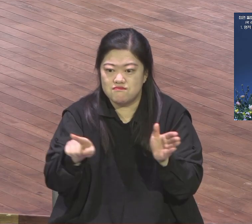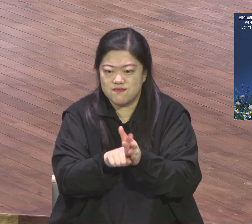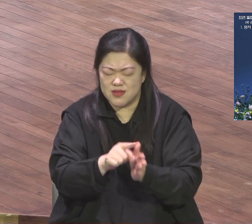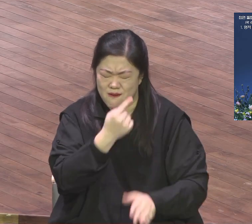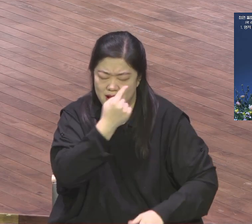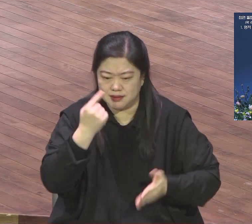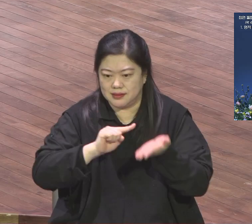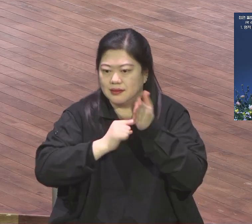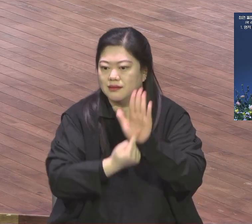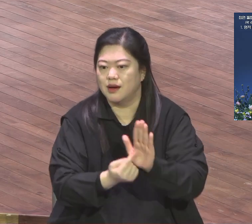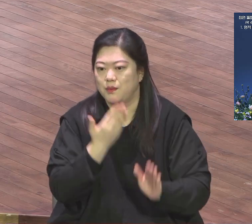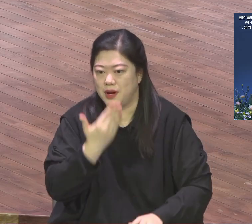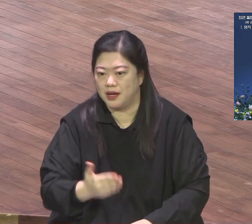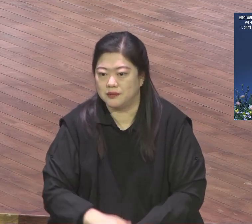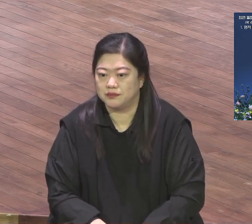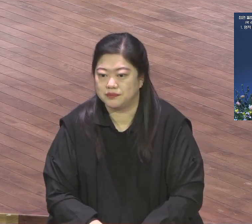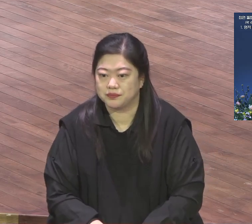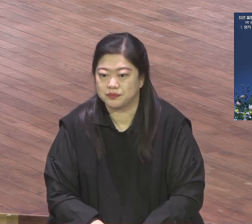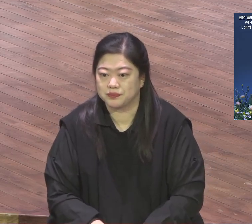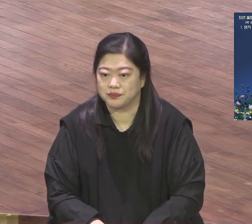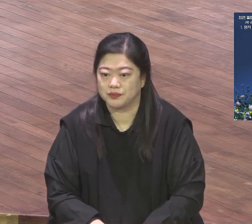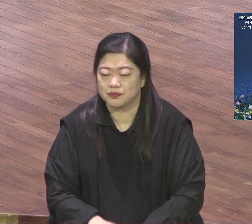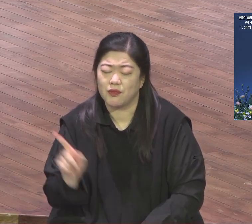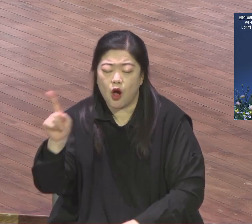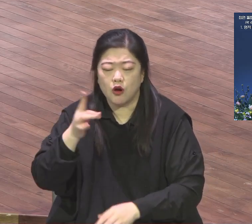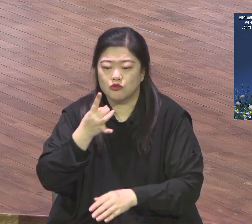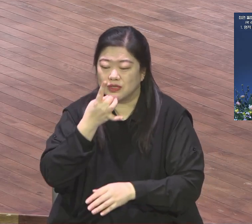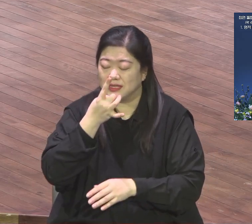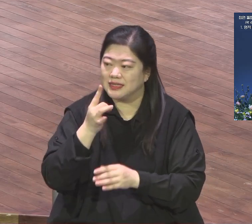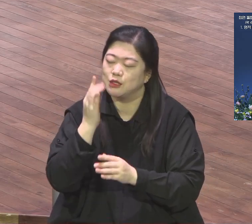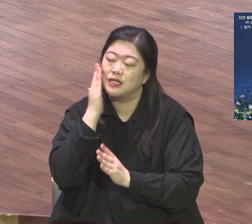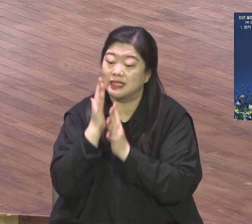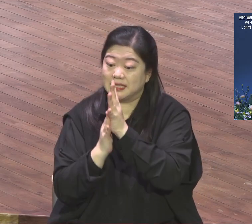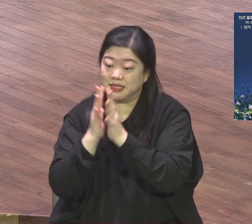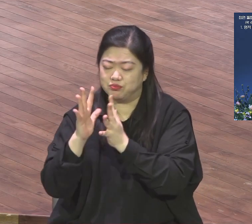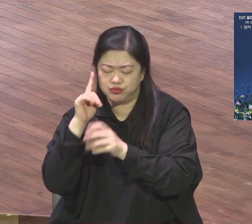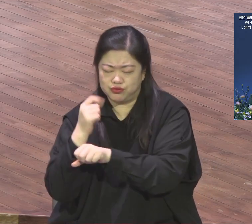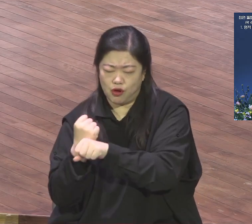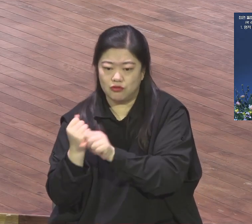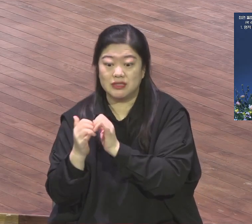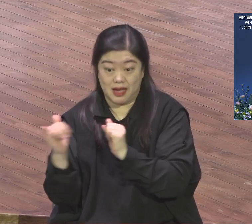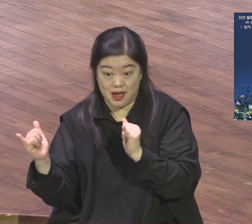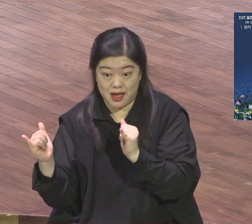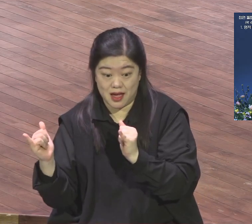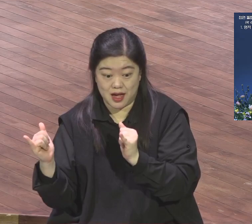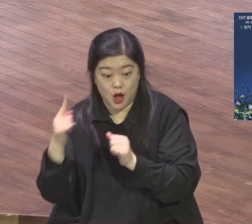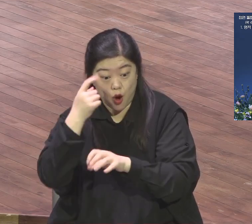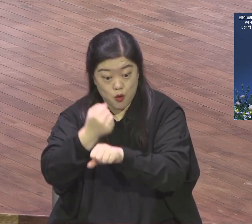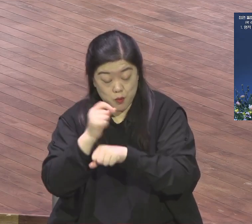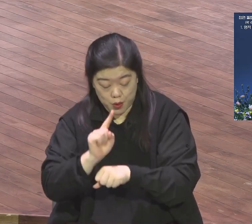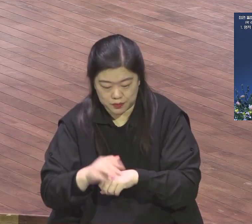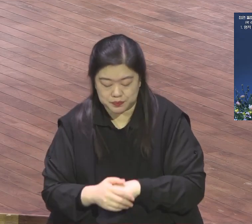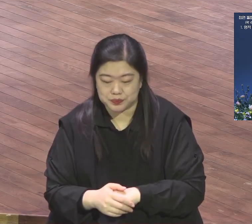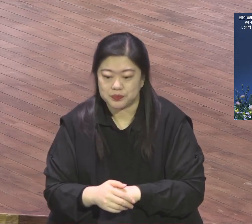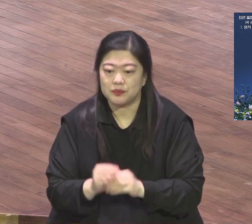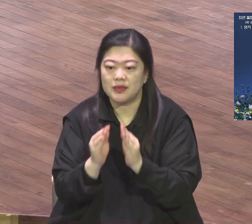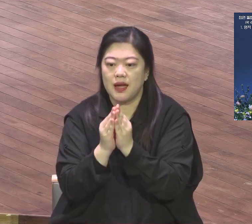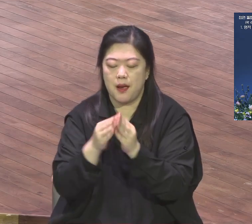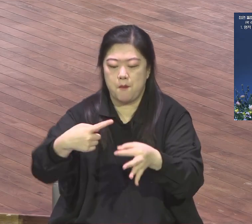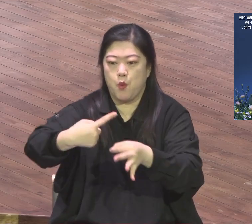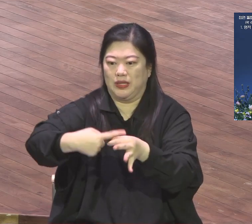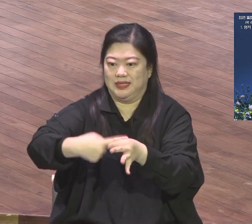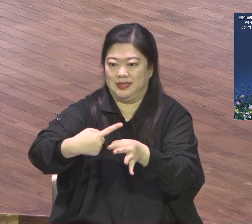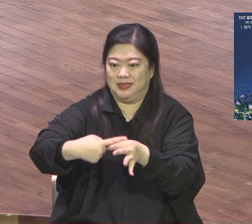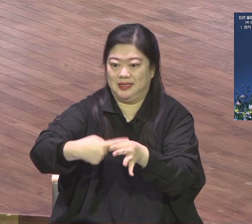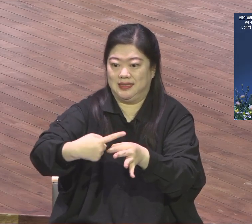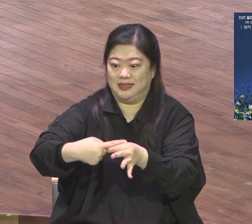있어요. 한 식물학자가 보리에 대해서 연구를 했습니다. 다른 곡식들은 봄에 파종을 해서 가을에 추수를